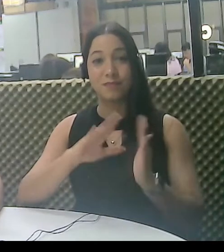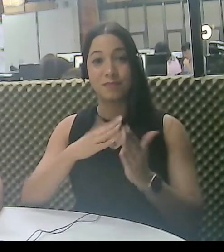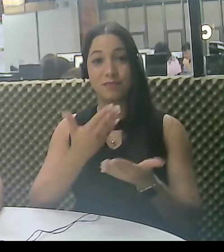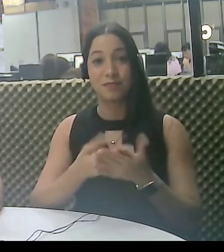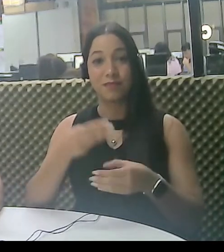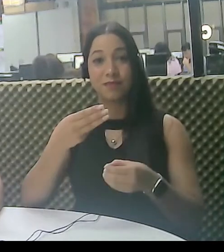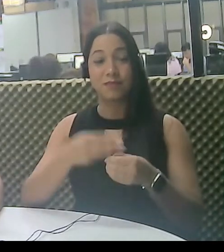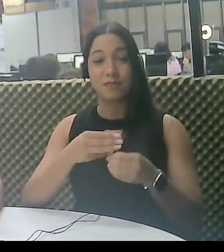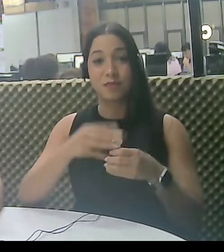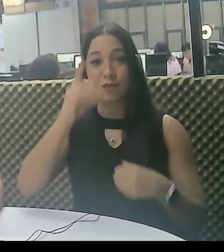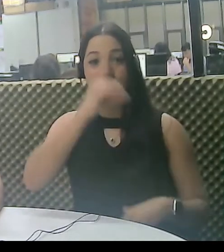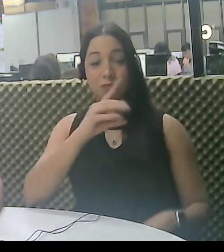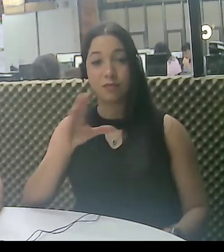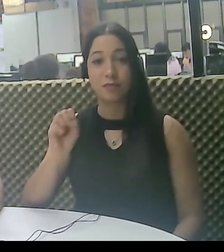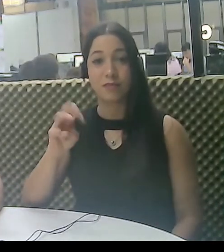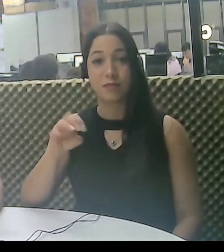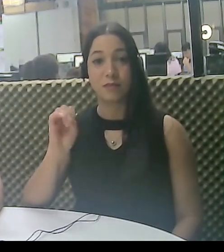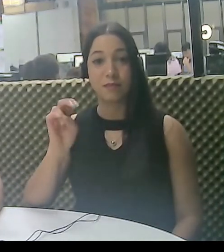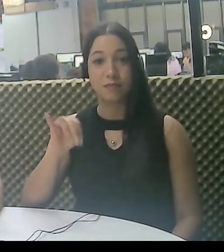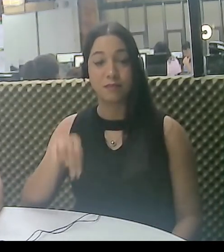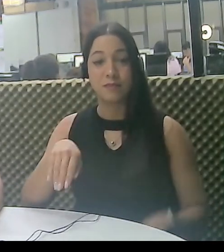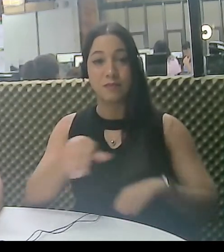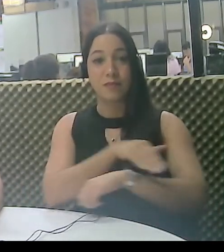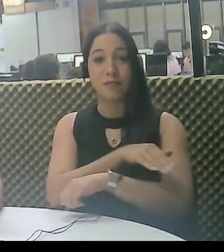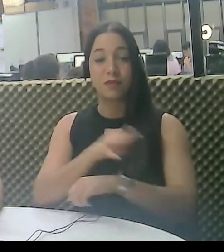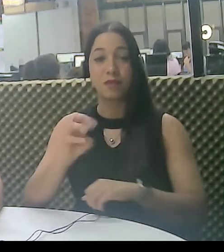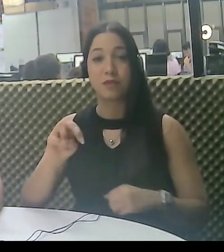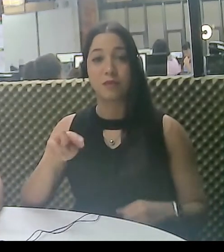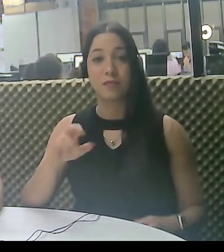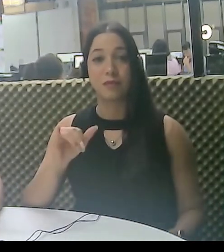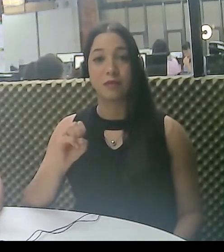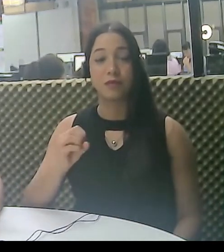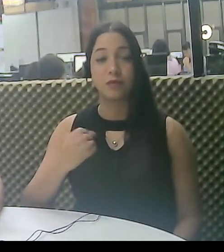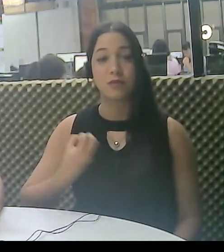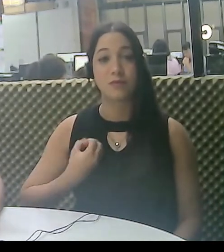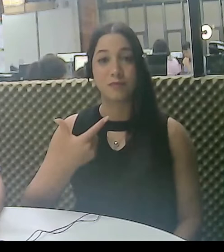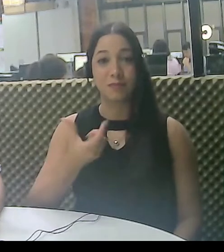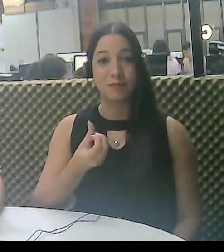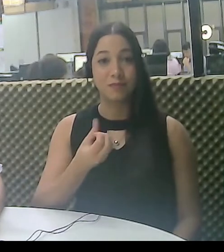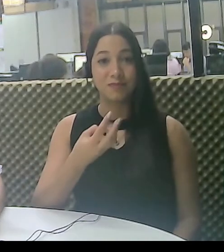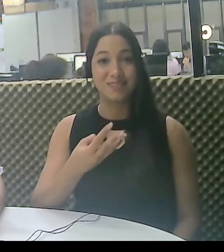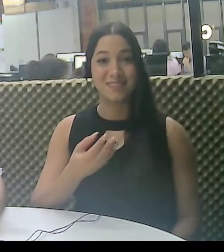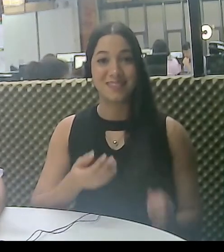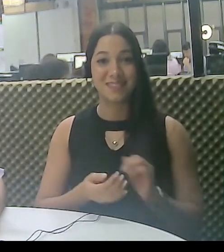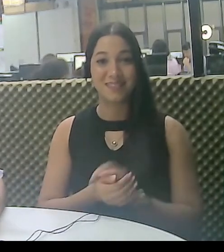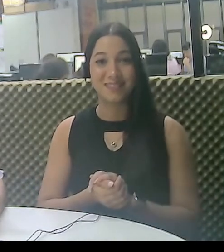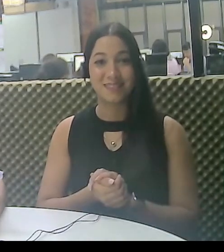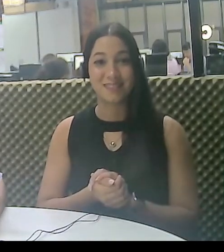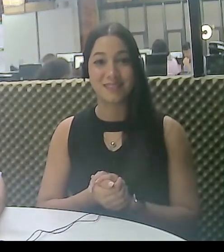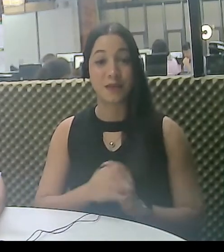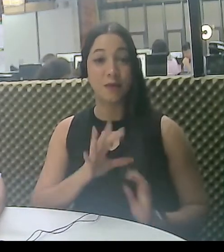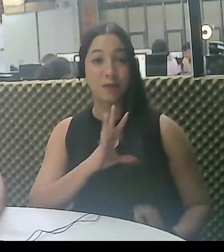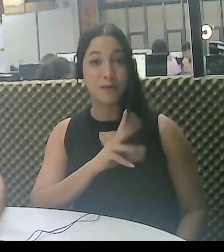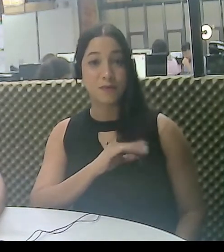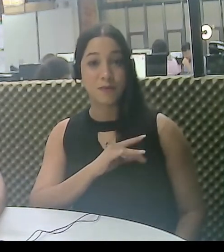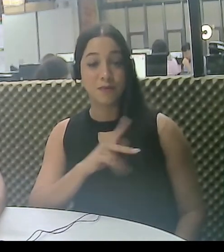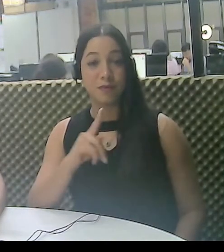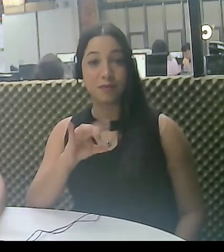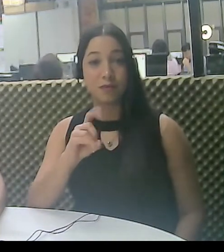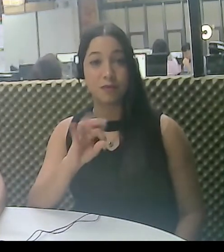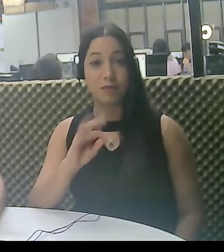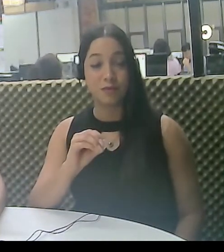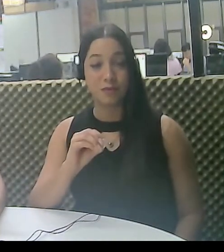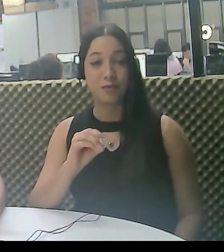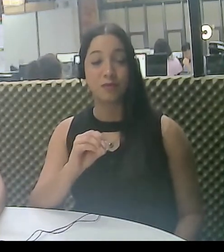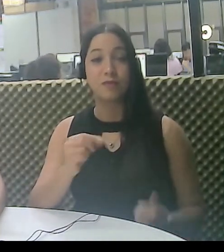Municipal Domingas Camim, que fica na Avenida do Comércio, número 263. Em Cruzeiro dos Peixotos, o